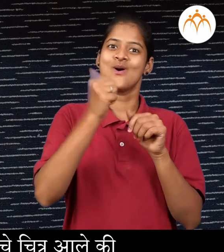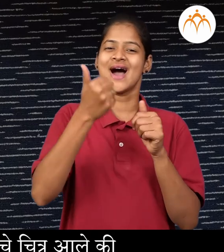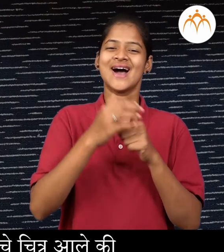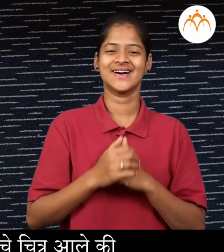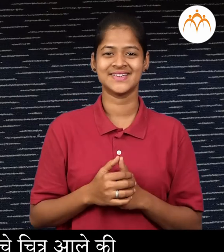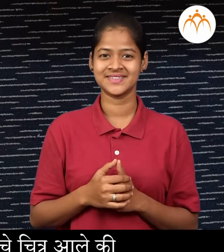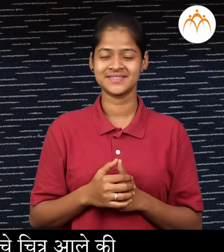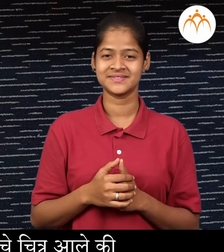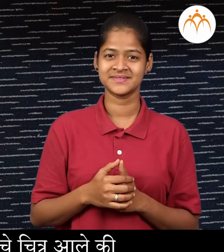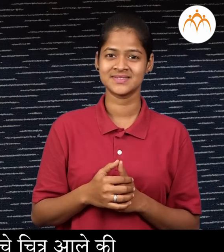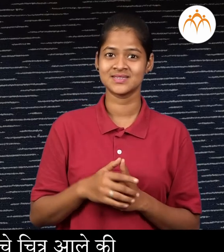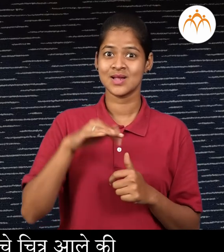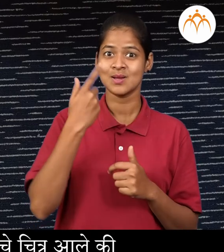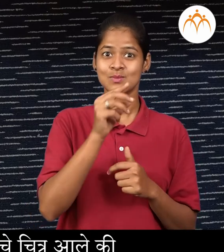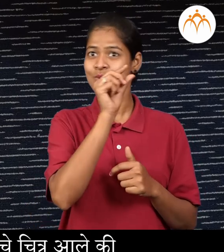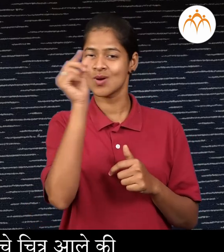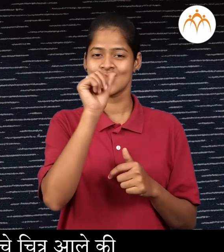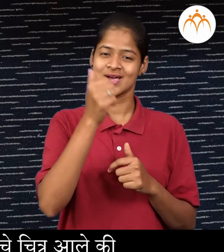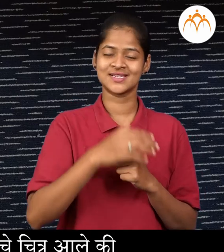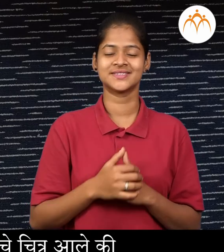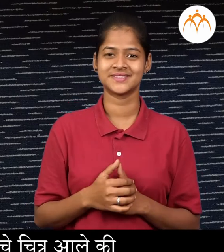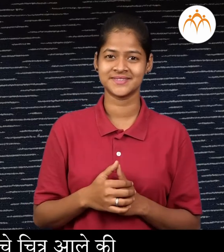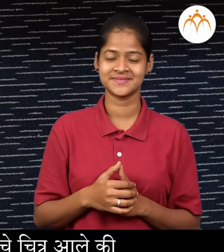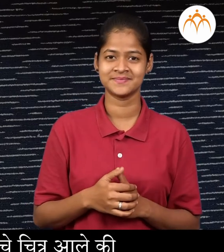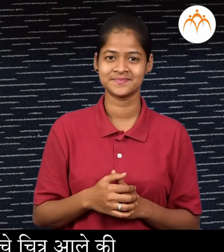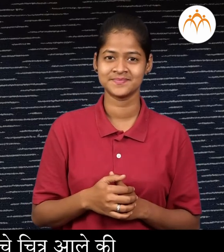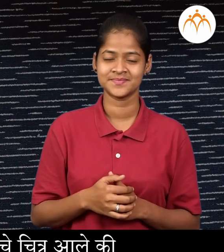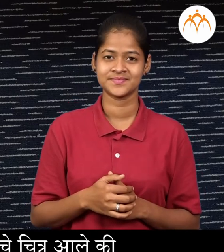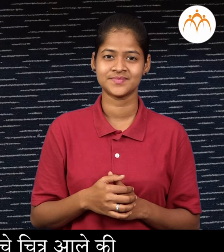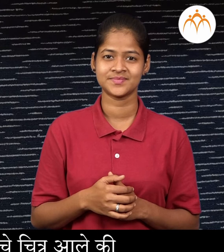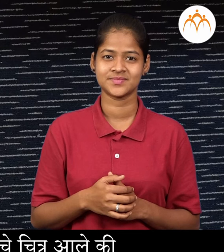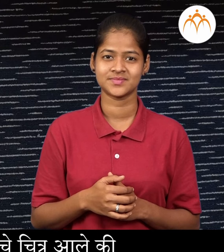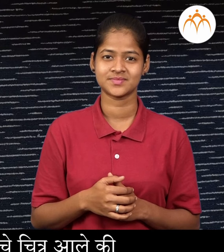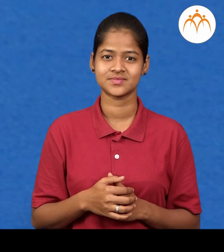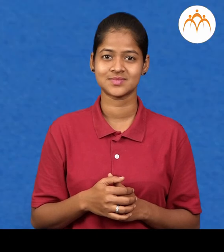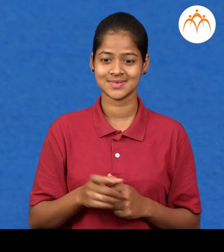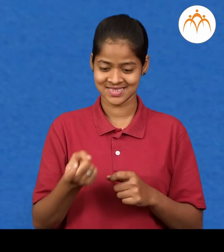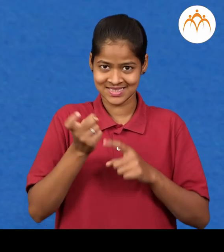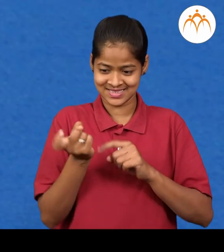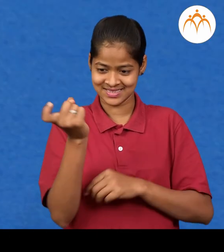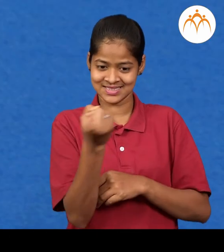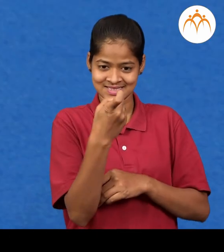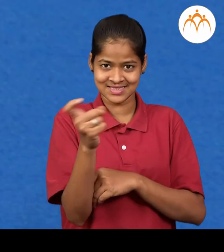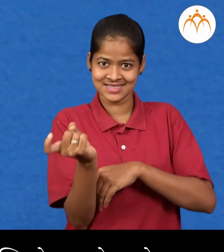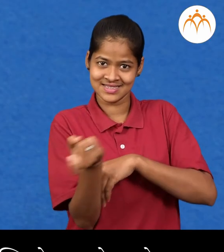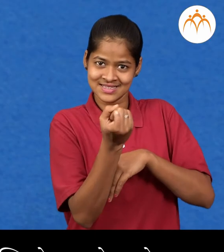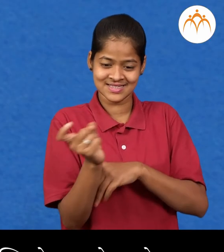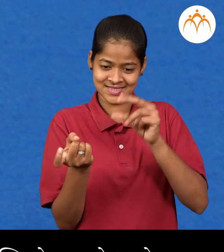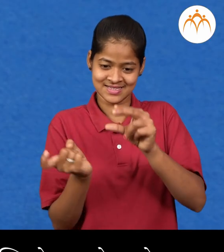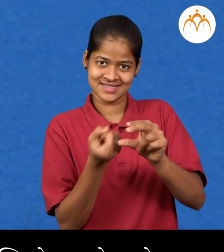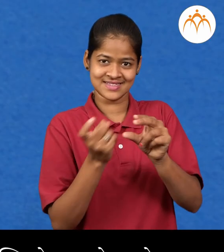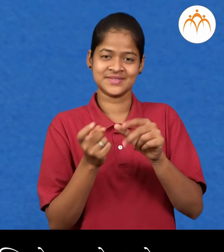बुरड़ तथा इससे जुड़े जाता यह दो कि हॉकी कि